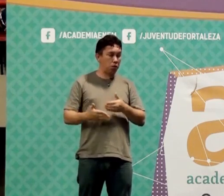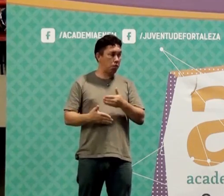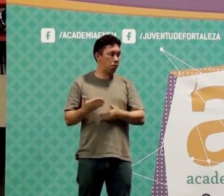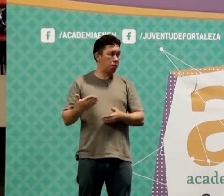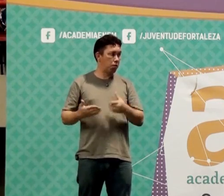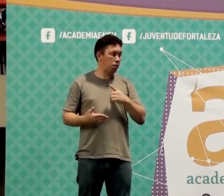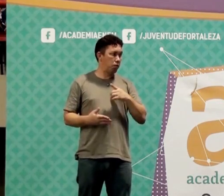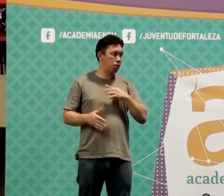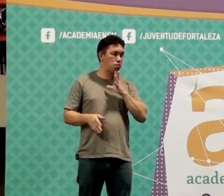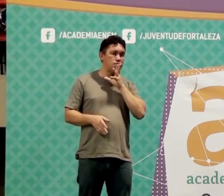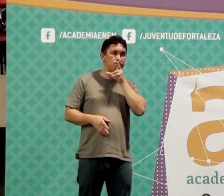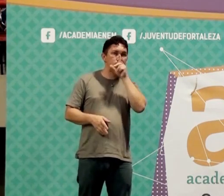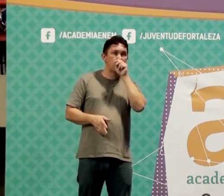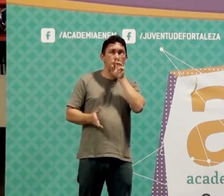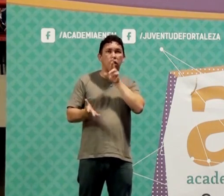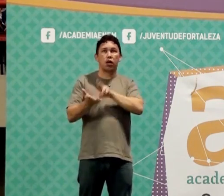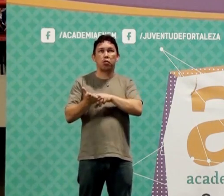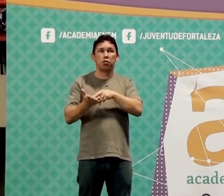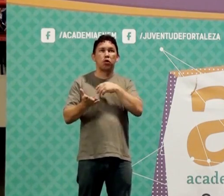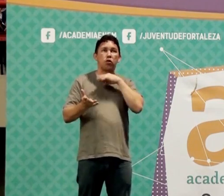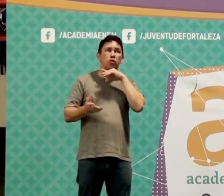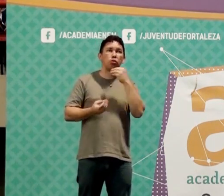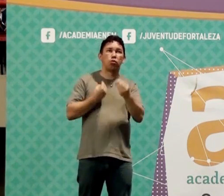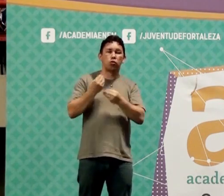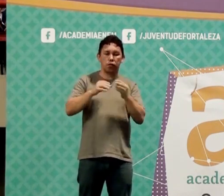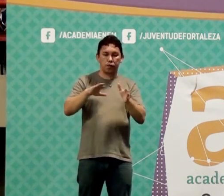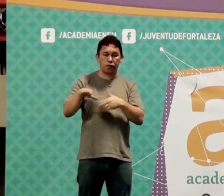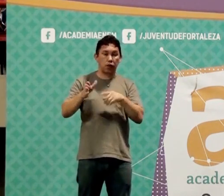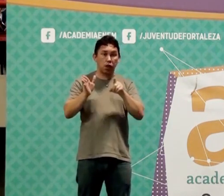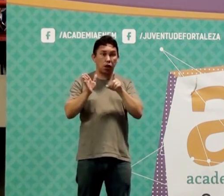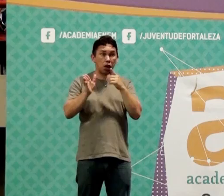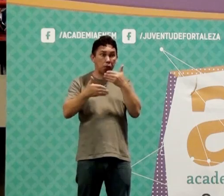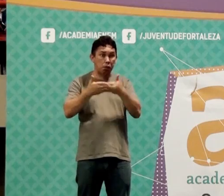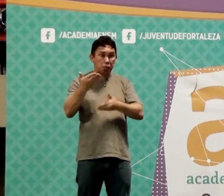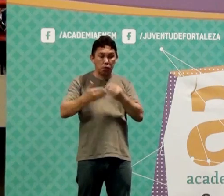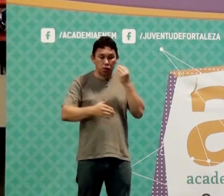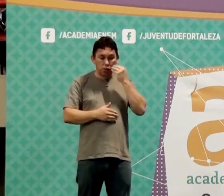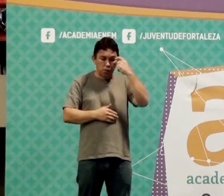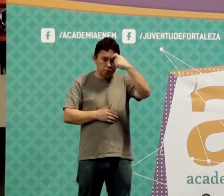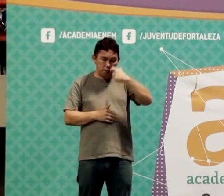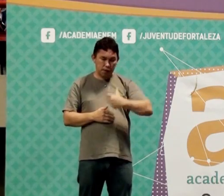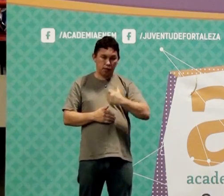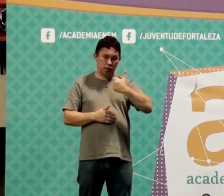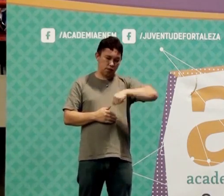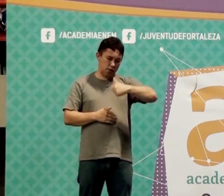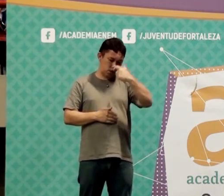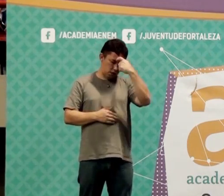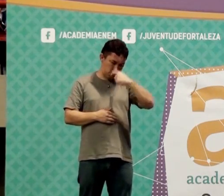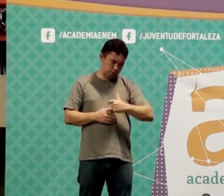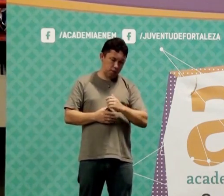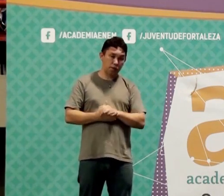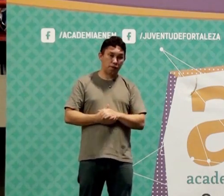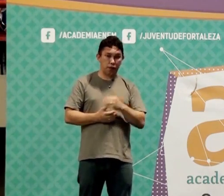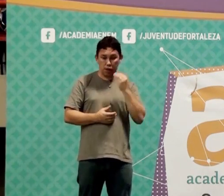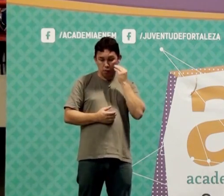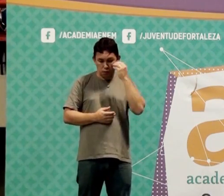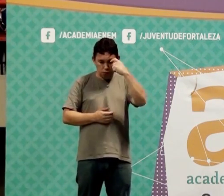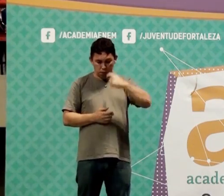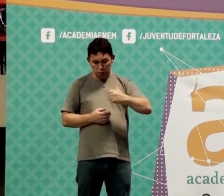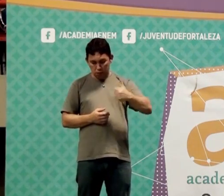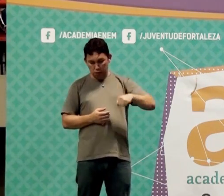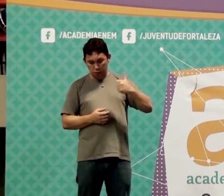A igreja tem o controle do destino espiritual. Procurou combater a usura entre os integrantes do clero, entre os